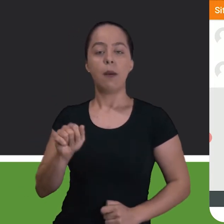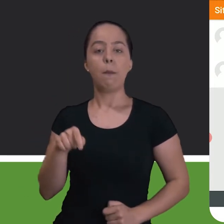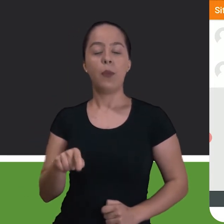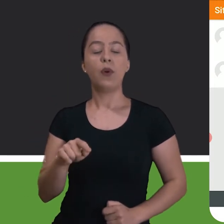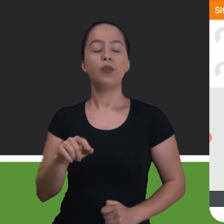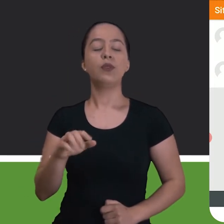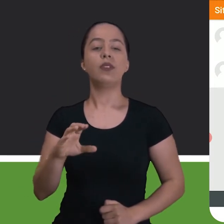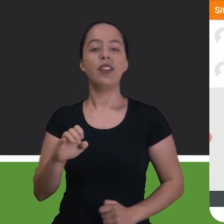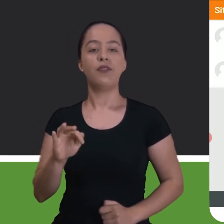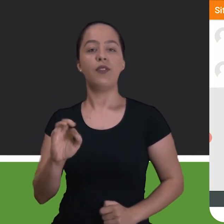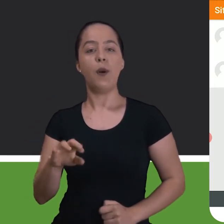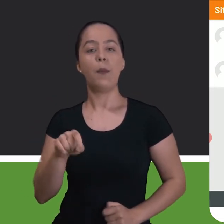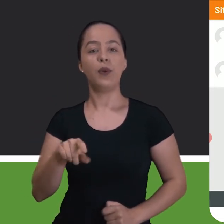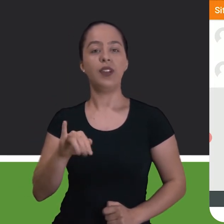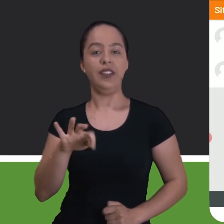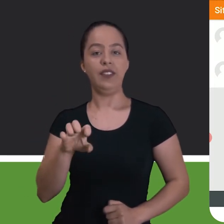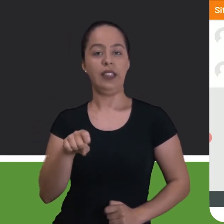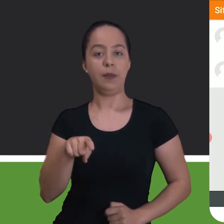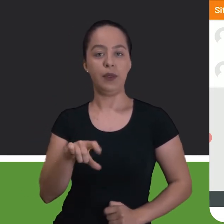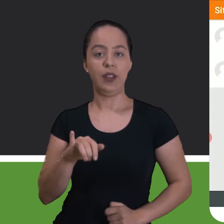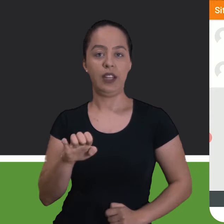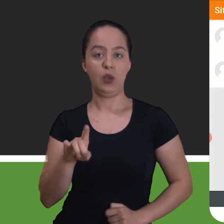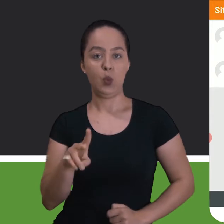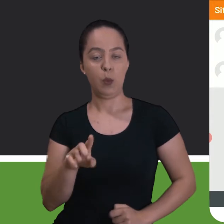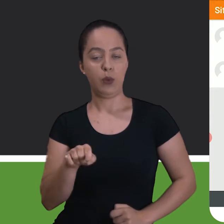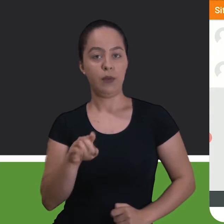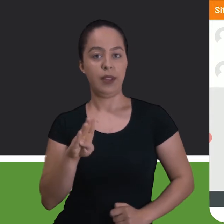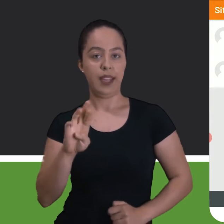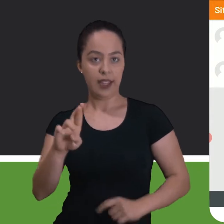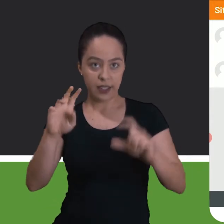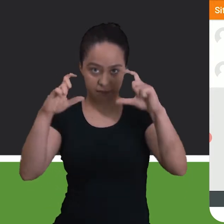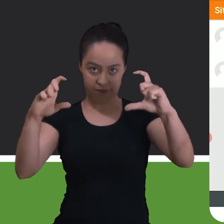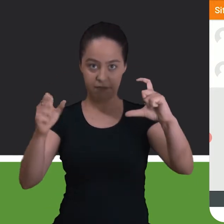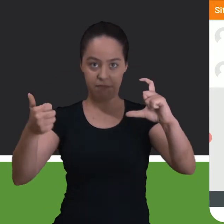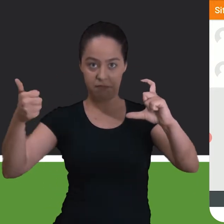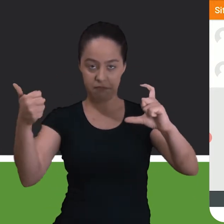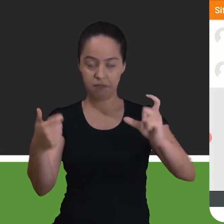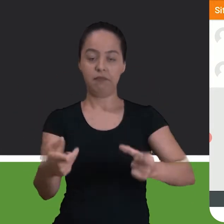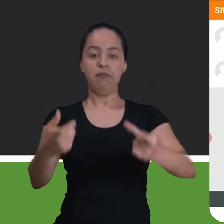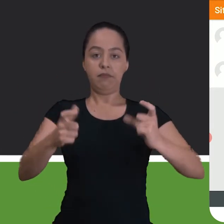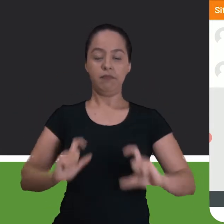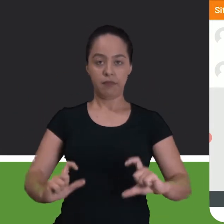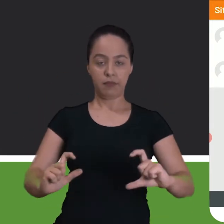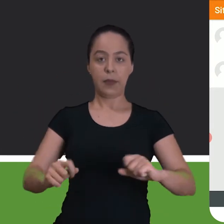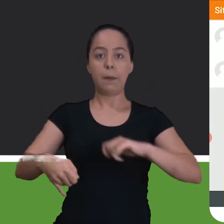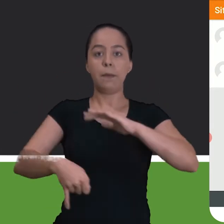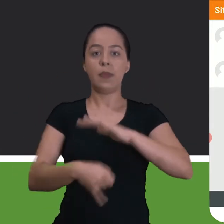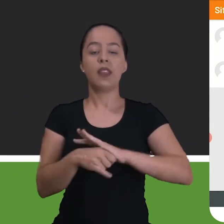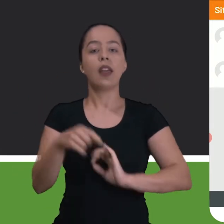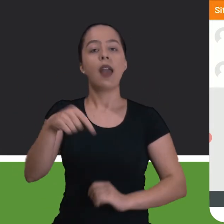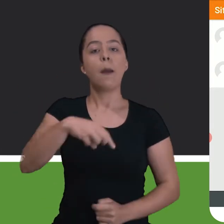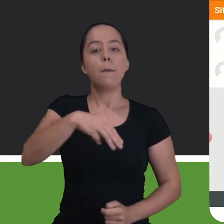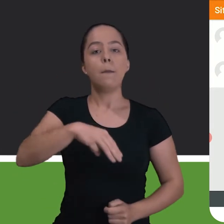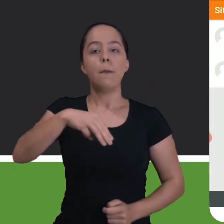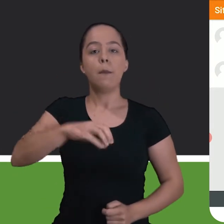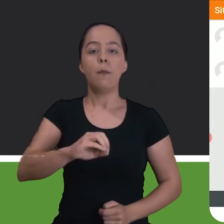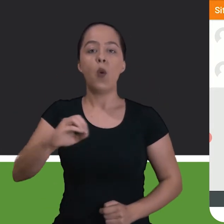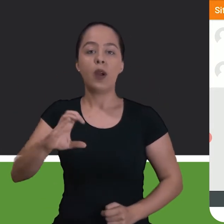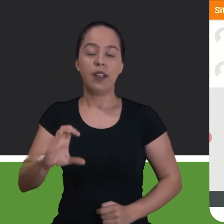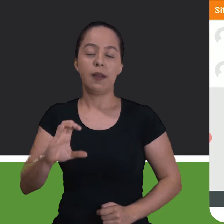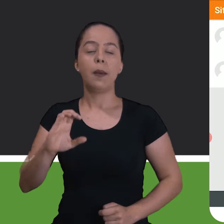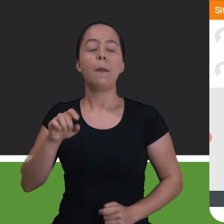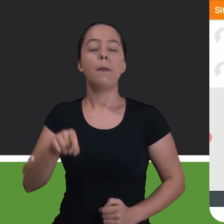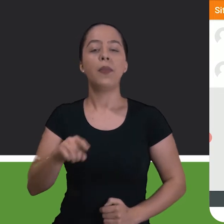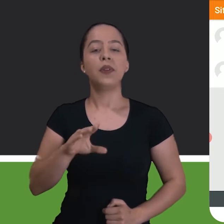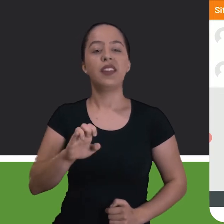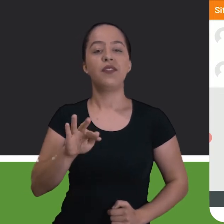do primeiro água quando você for ponto isso ponto edu ponto br e a gente tem esse segundo o que é dos cursos abertos o